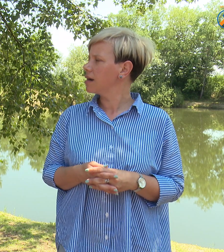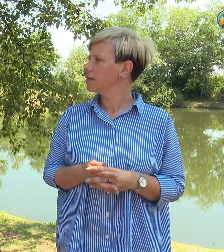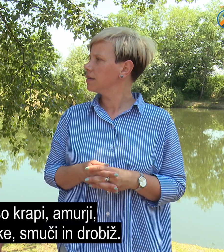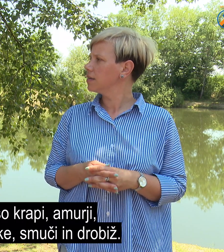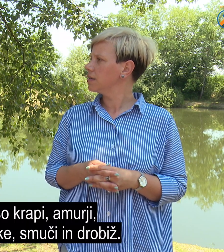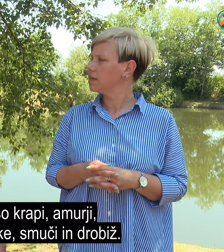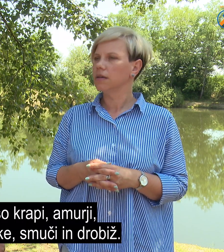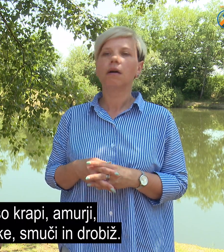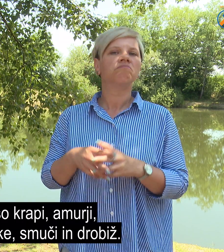Ribe so notri krapi,